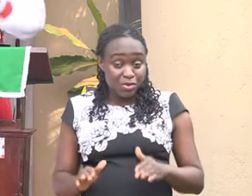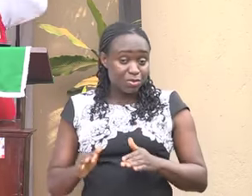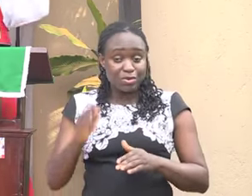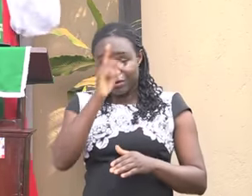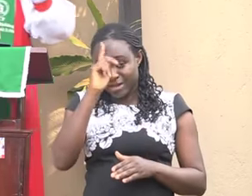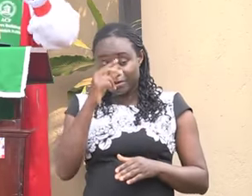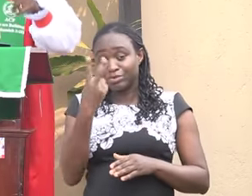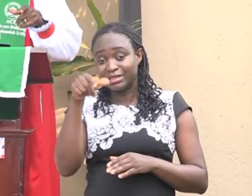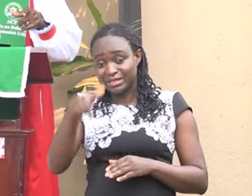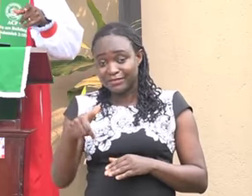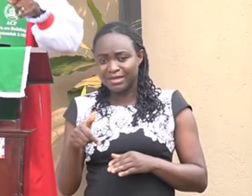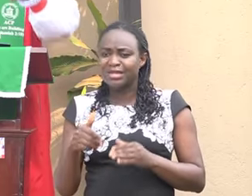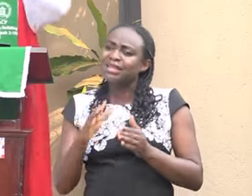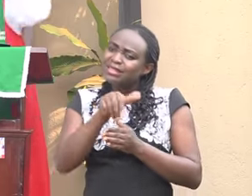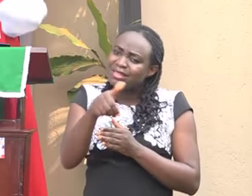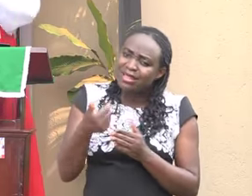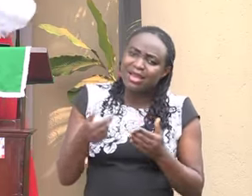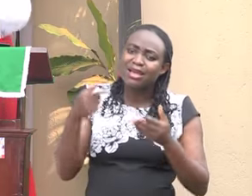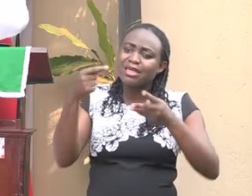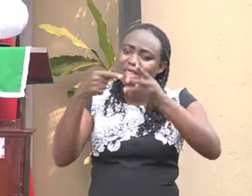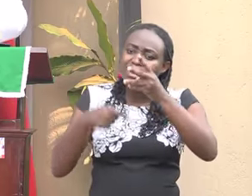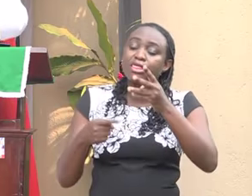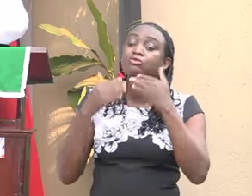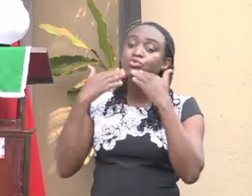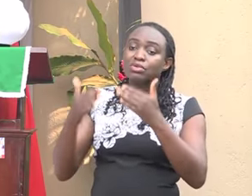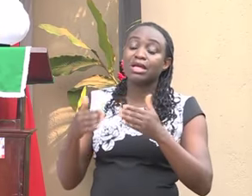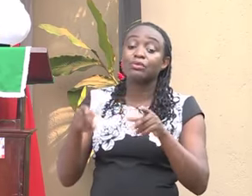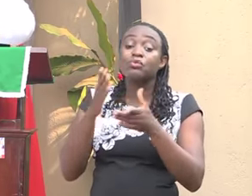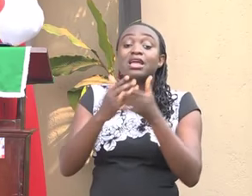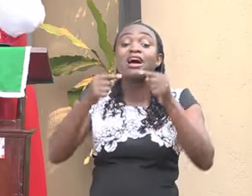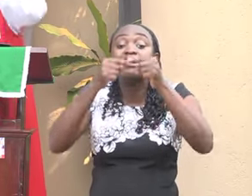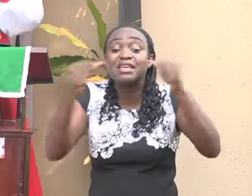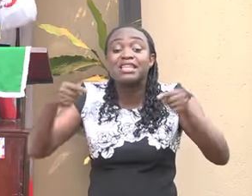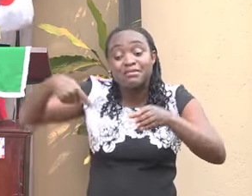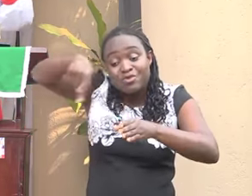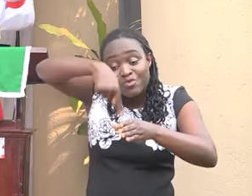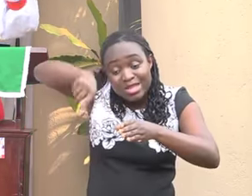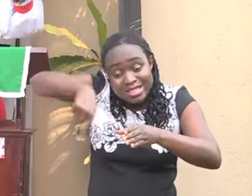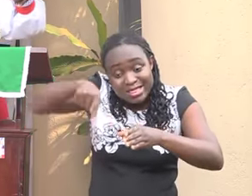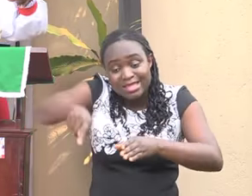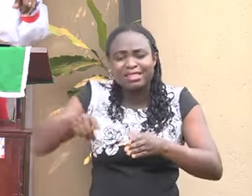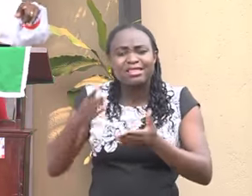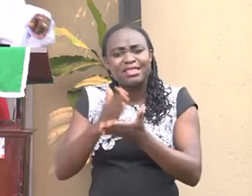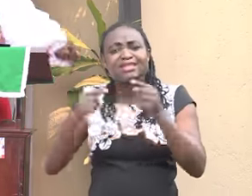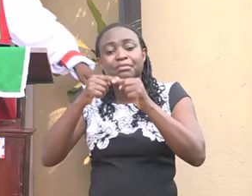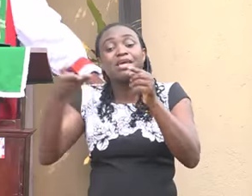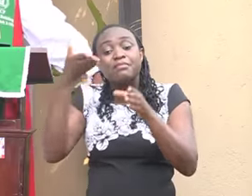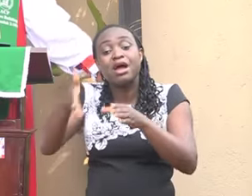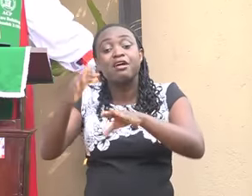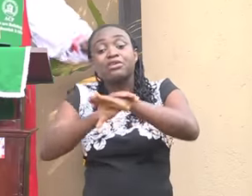Waluwele o chawe waza Waluwaba lababbo mwa hibabua rohross hibabua